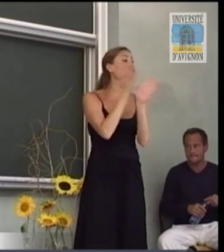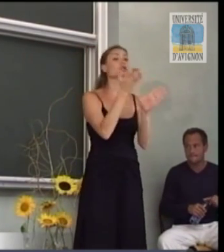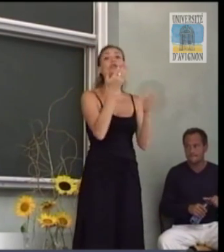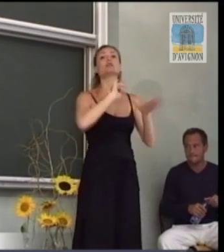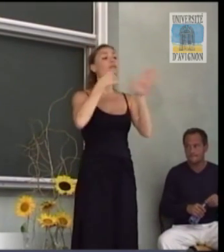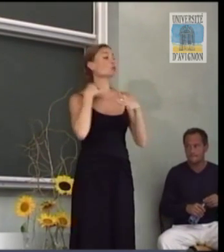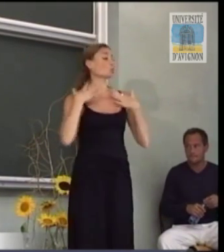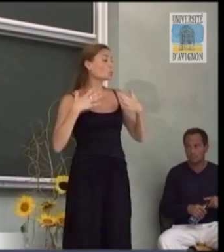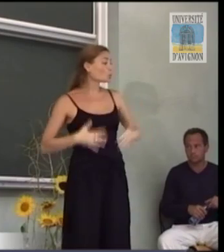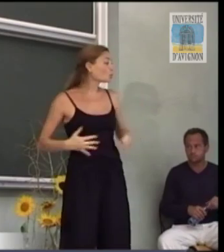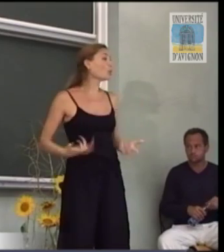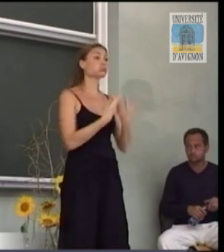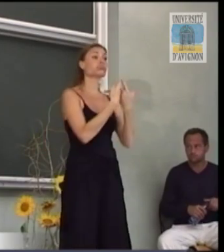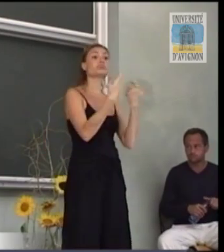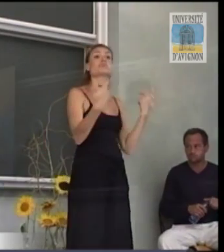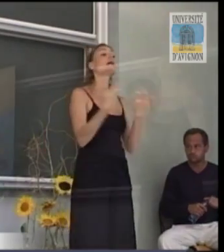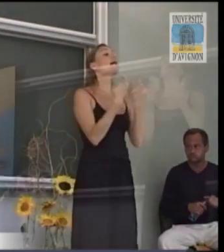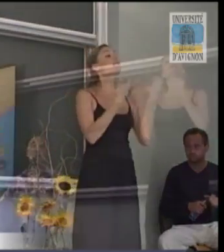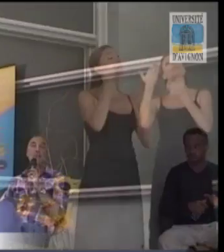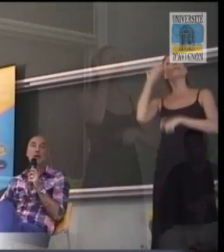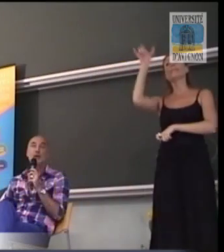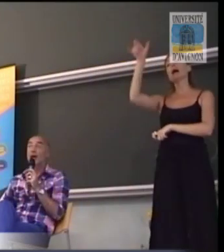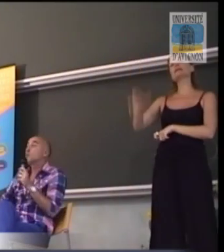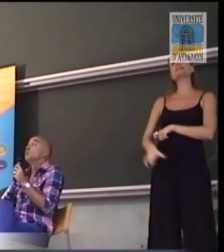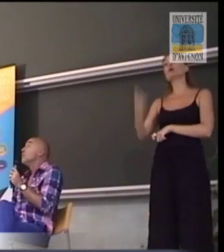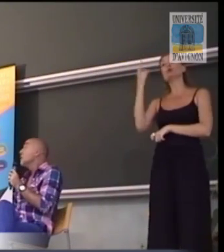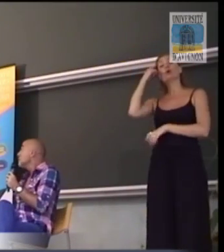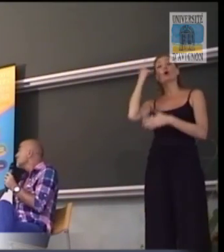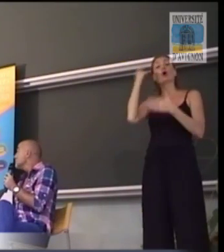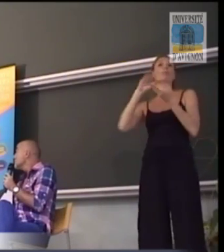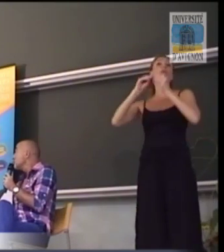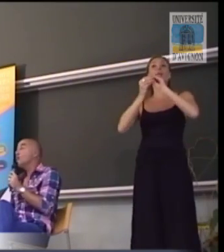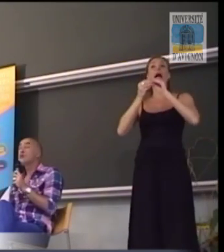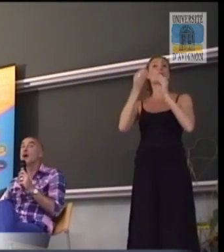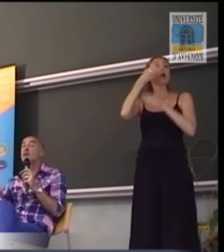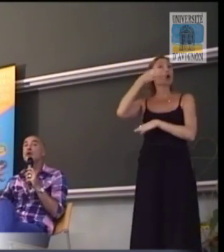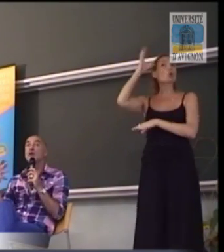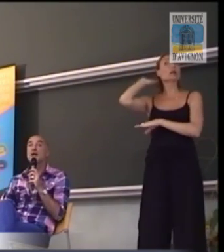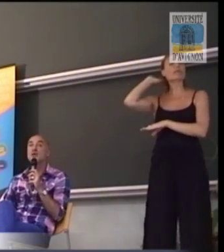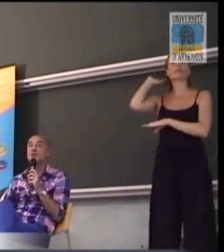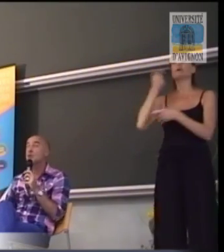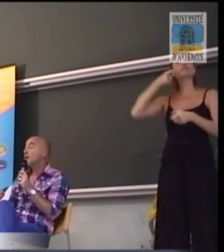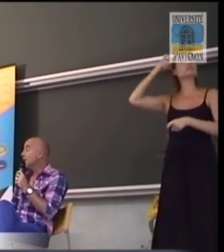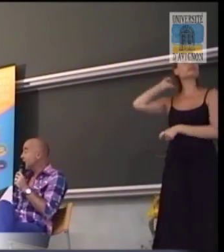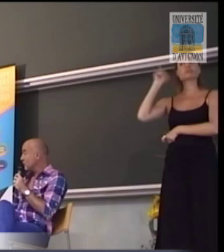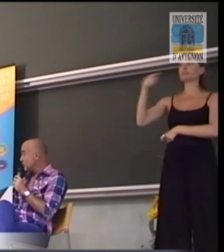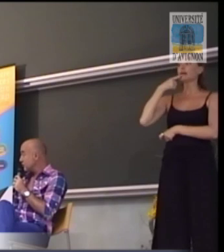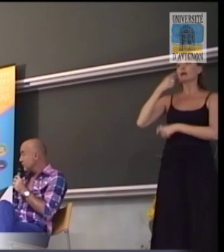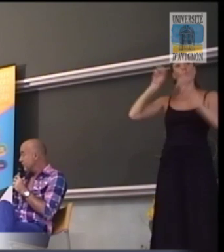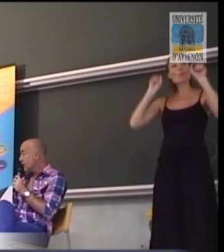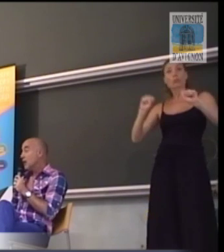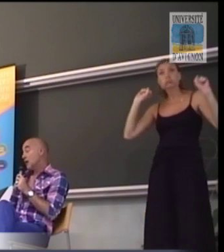cognitifs, quand vous les emmenez par exemple au théâtre ou au cinéma, à tout moment, peuvent avoir une réaction